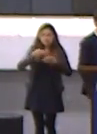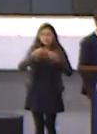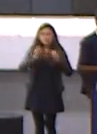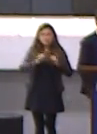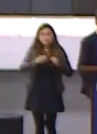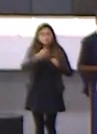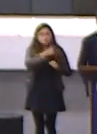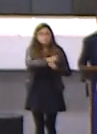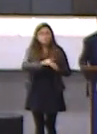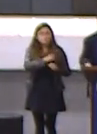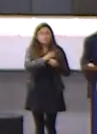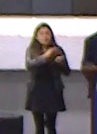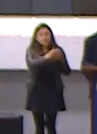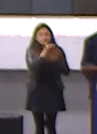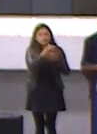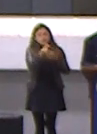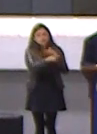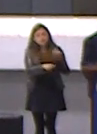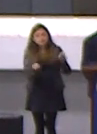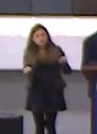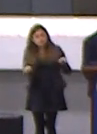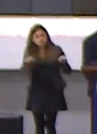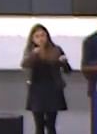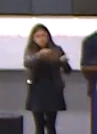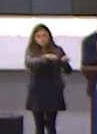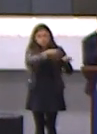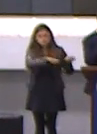invitamos a que suban al escenario